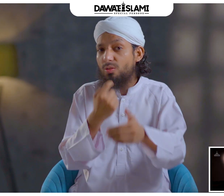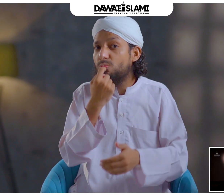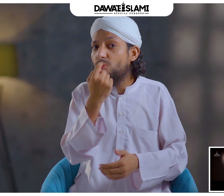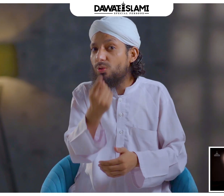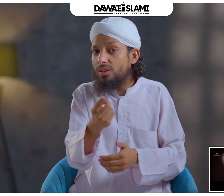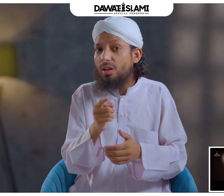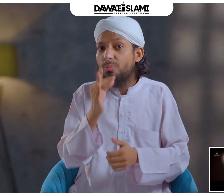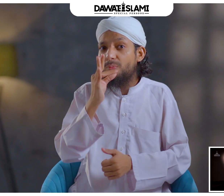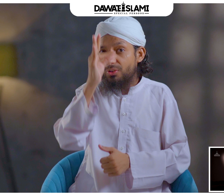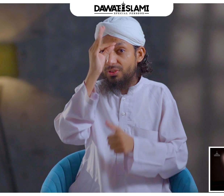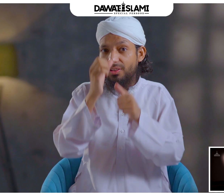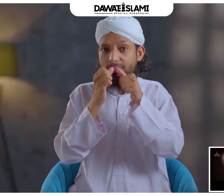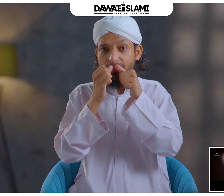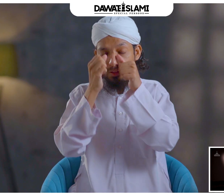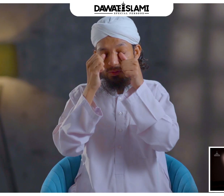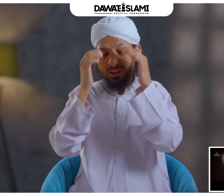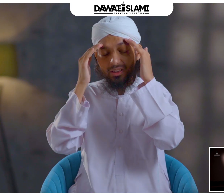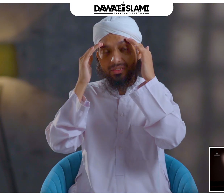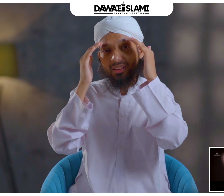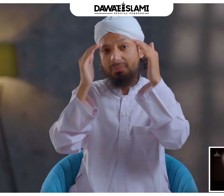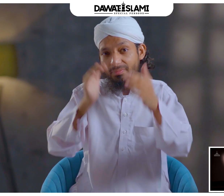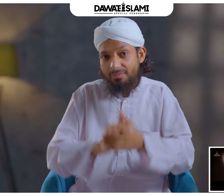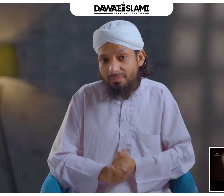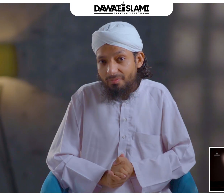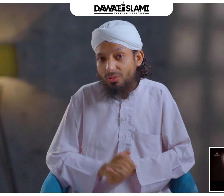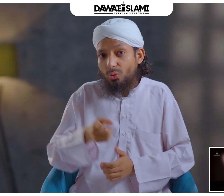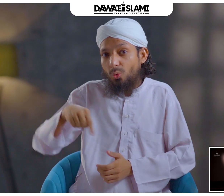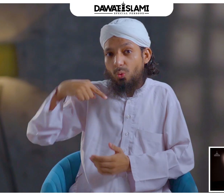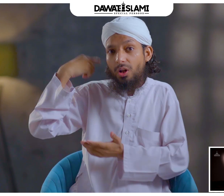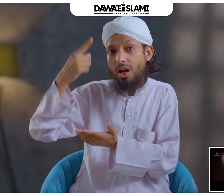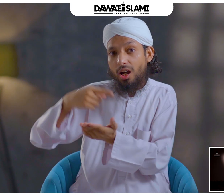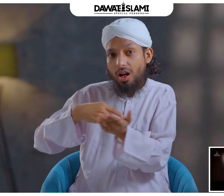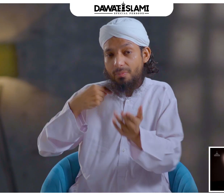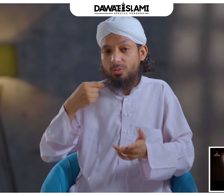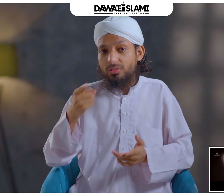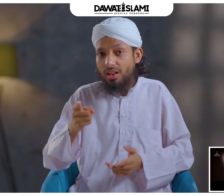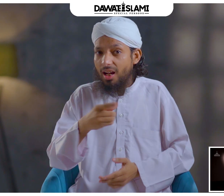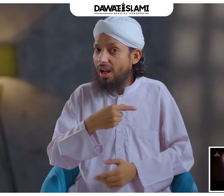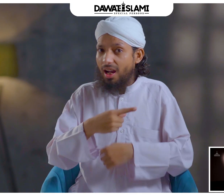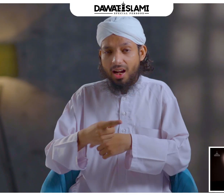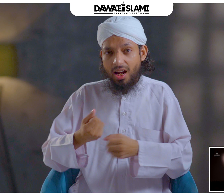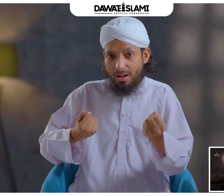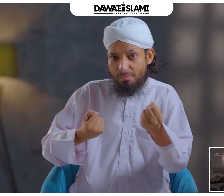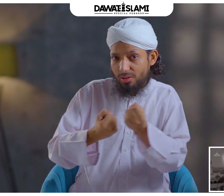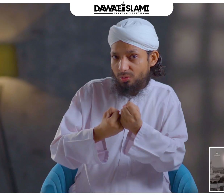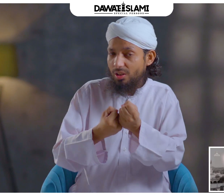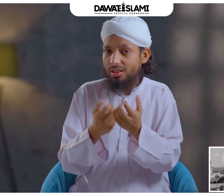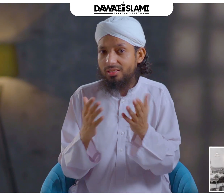وقت کا قافلہ گزر جائے گا، نشان قدم باقی رہے گا، کہیں آنے والی دنیا یہ نہ کہہ دے کہ